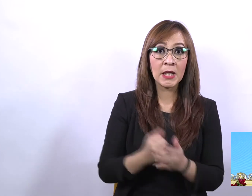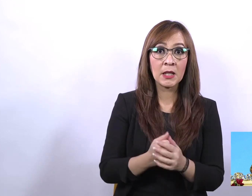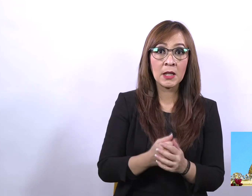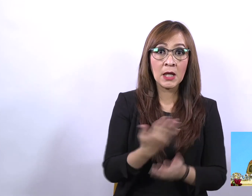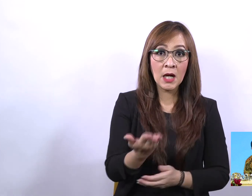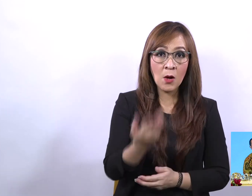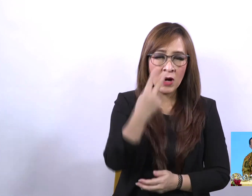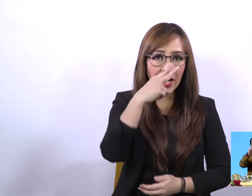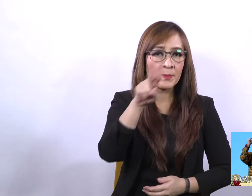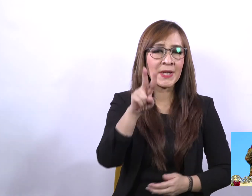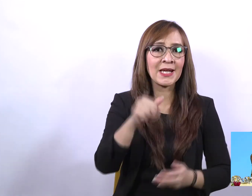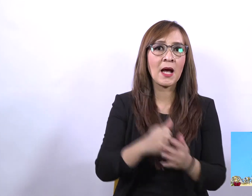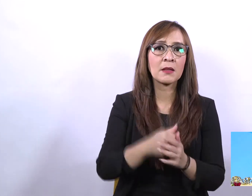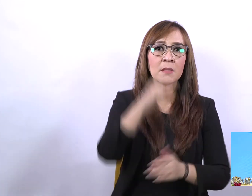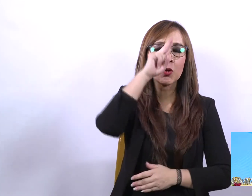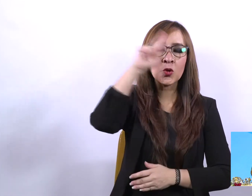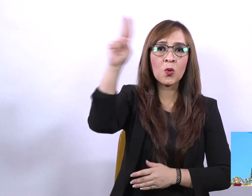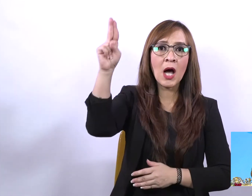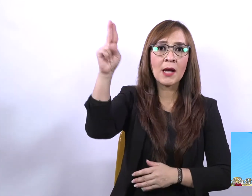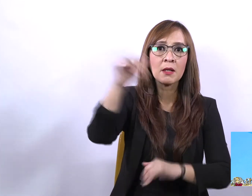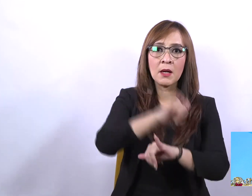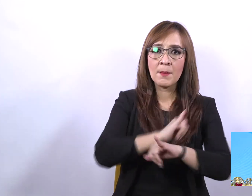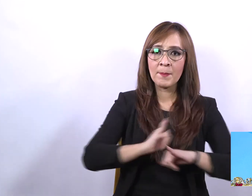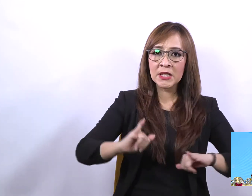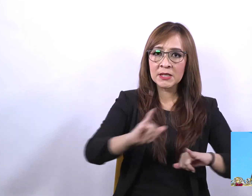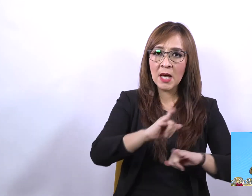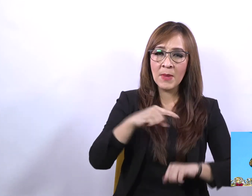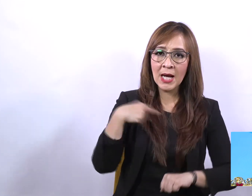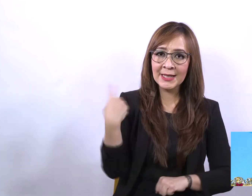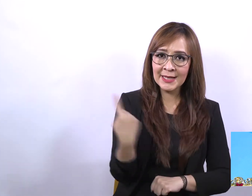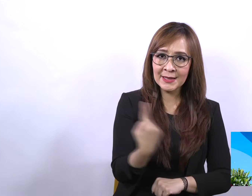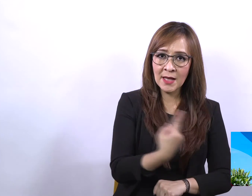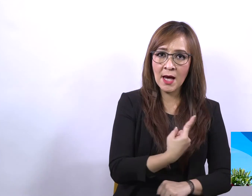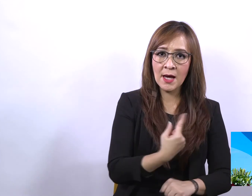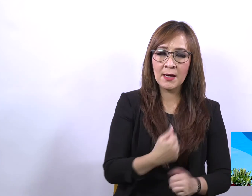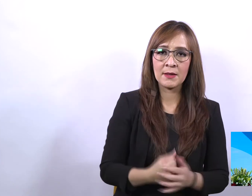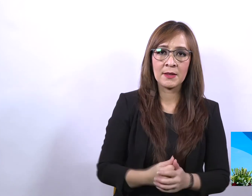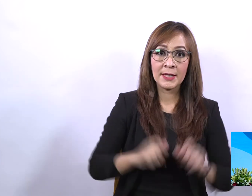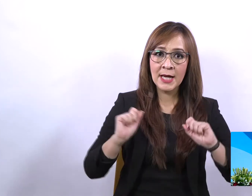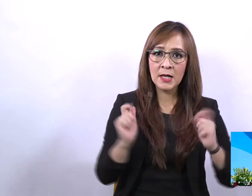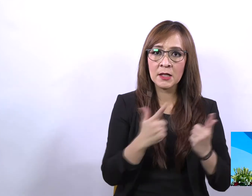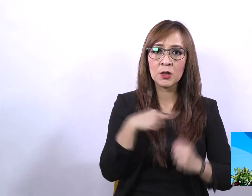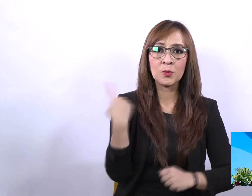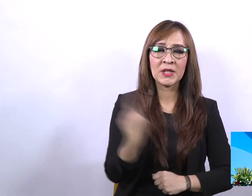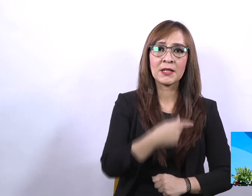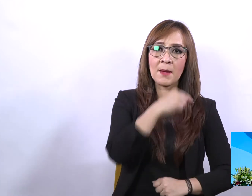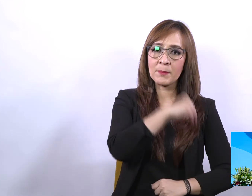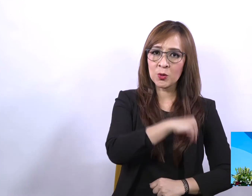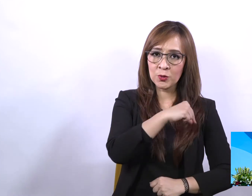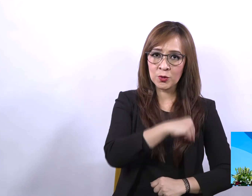tangan Tuhan yang menyertai kamu dan kamu akan menyadari bahwa hidup kamu beruntung yang sejuk katakan Aamir